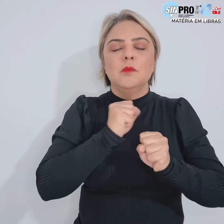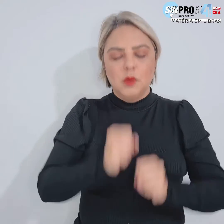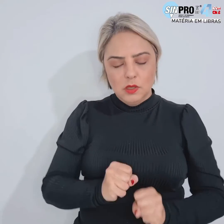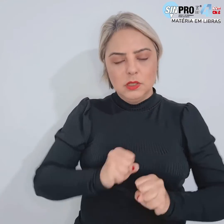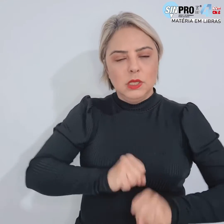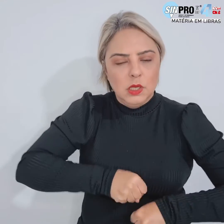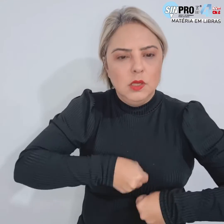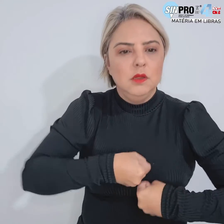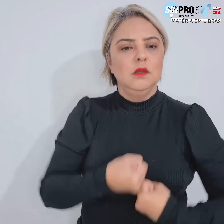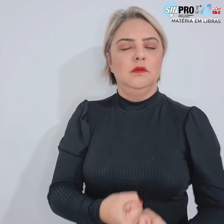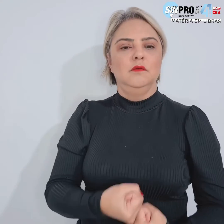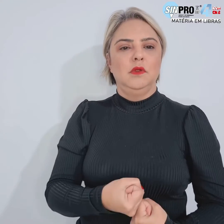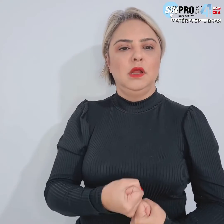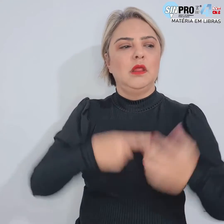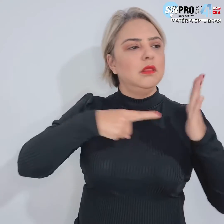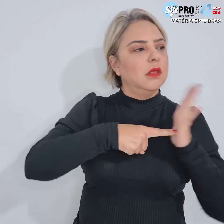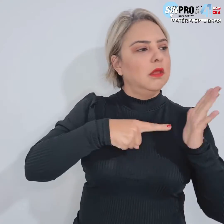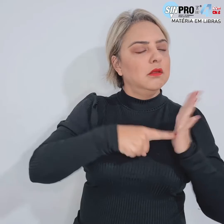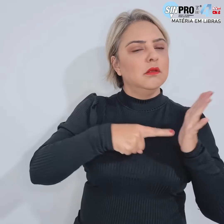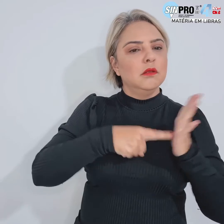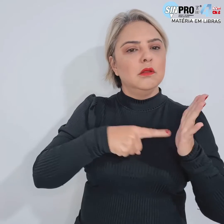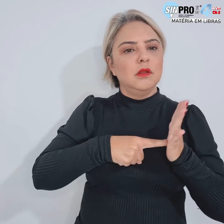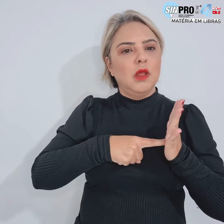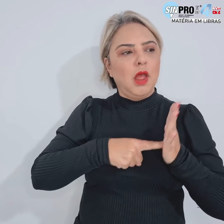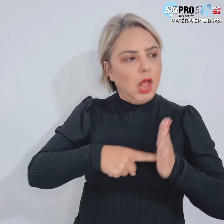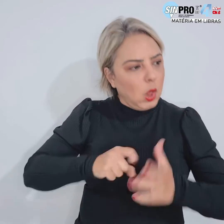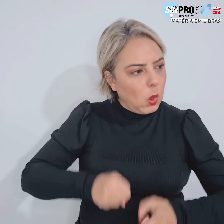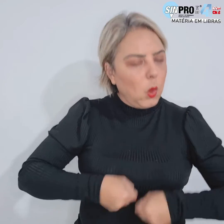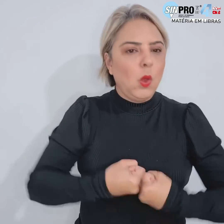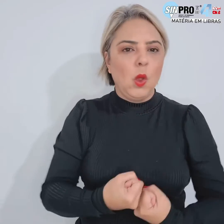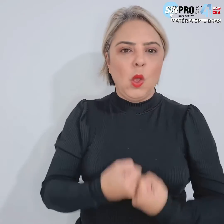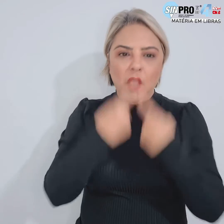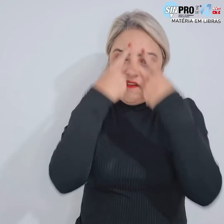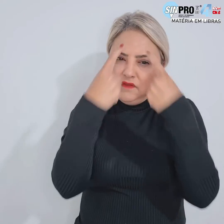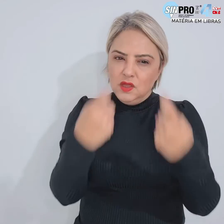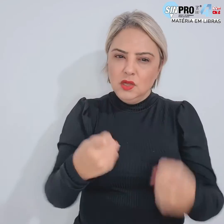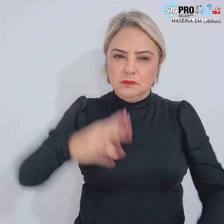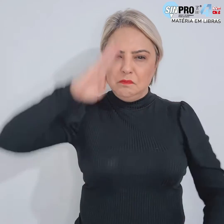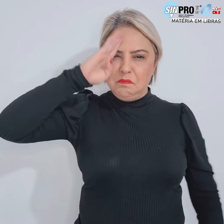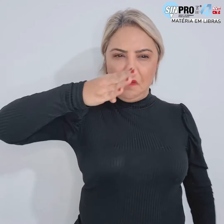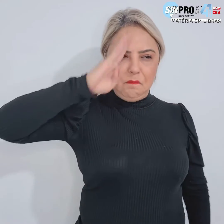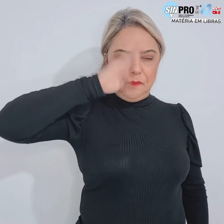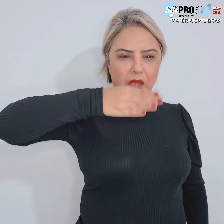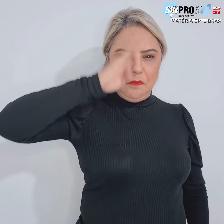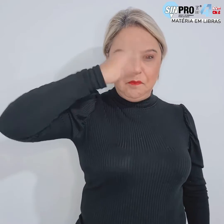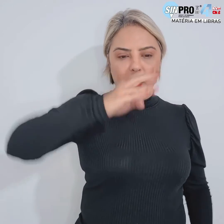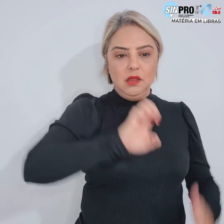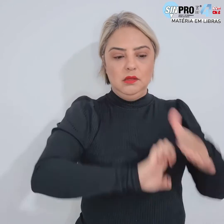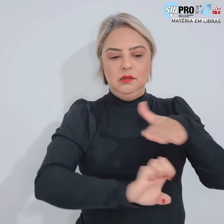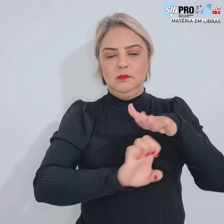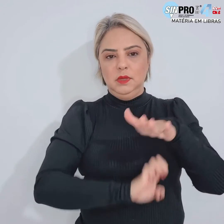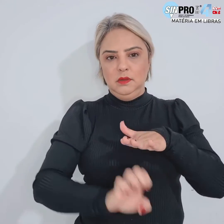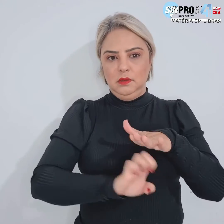enfrentar, denunciar e combater o terrorismo de militares e empresários, sustentados